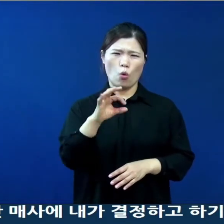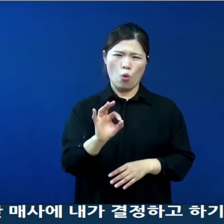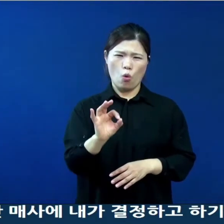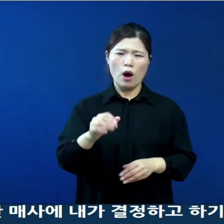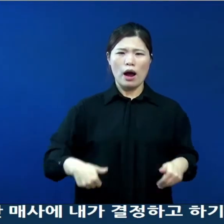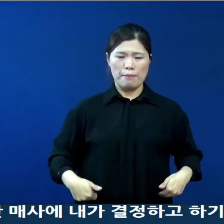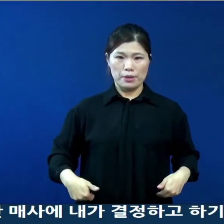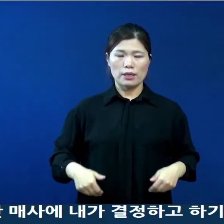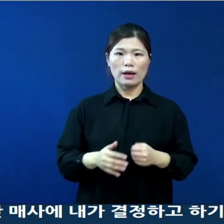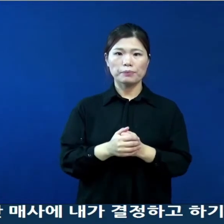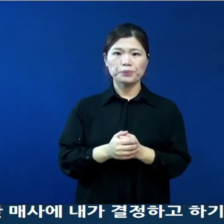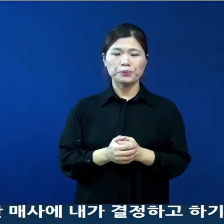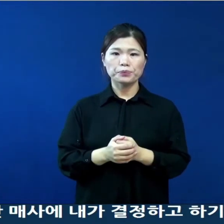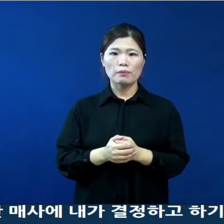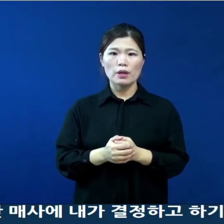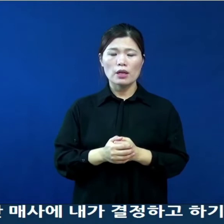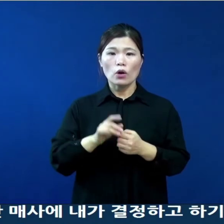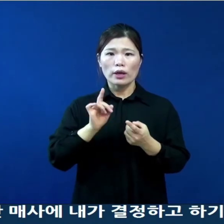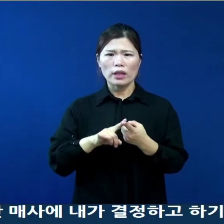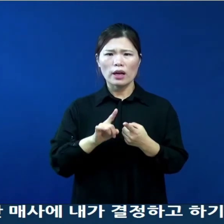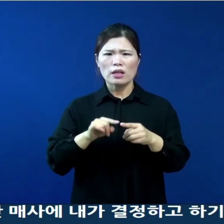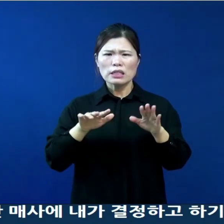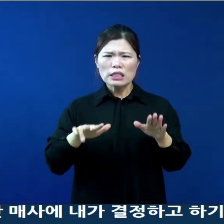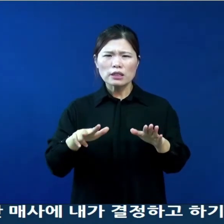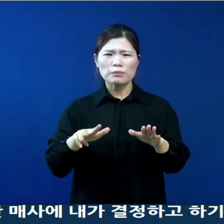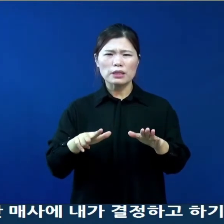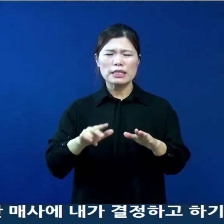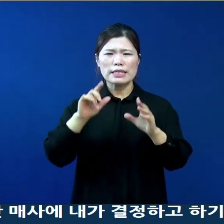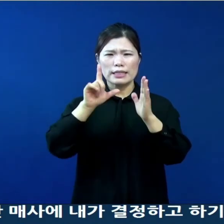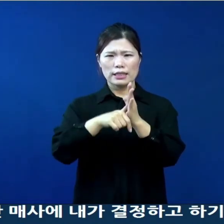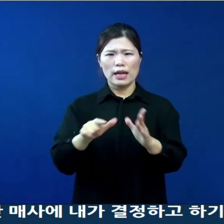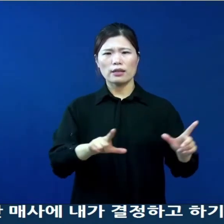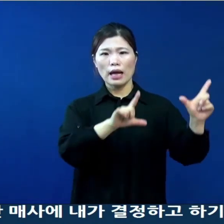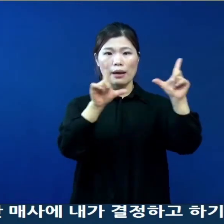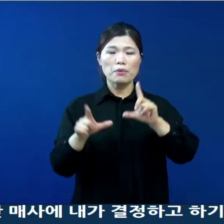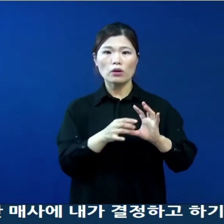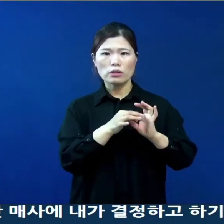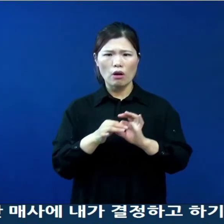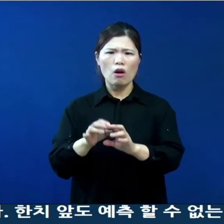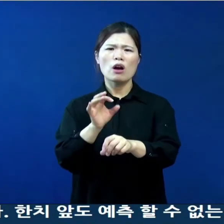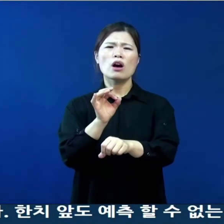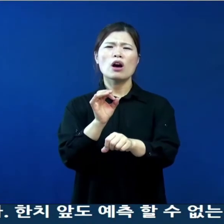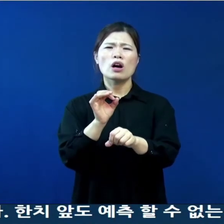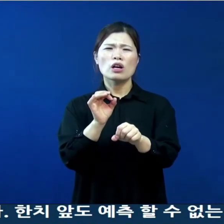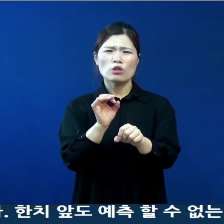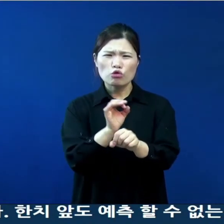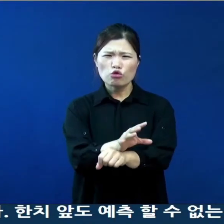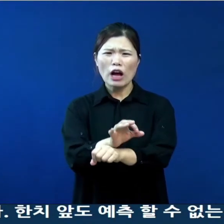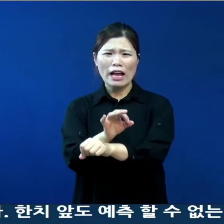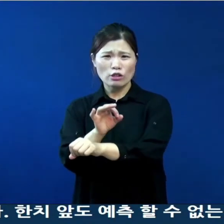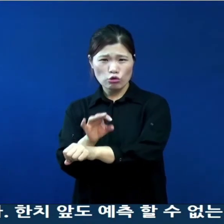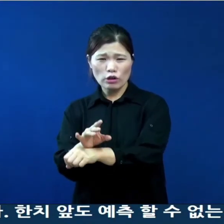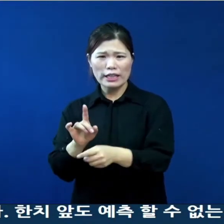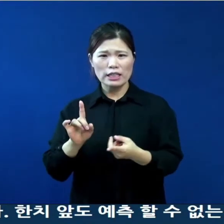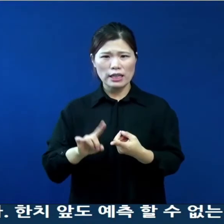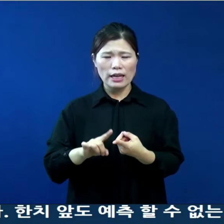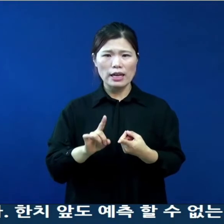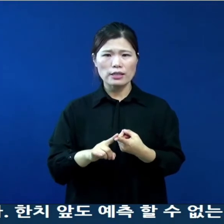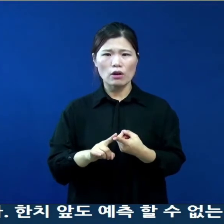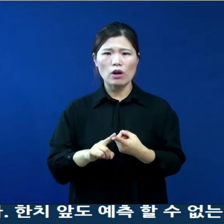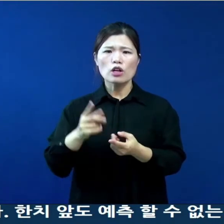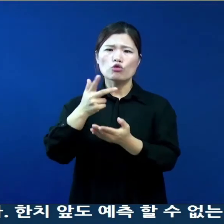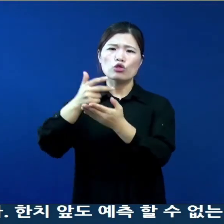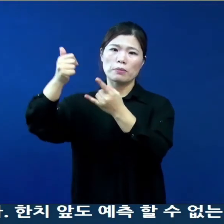있기 때문입니다. 그래서 이 안개와 같은 시대를 살아가면서도 순간순간 주의 뜻을 물으면서 성령의